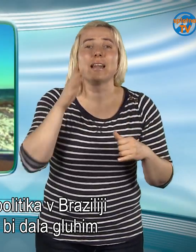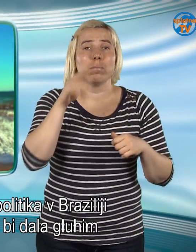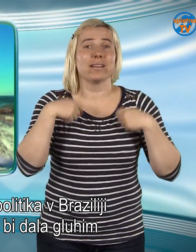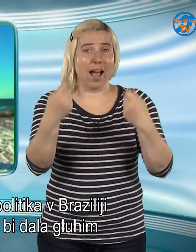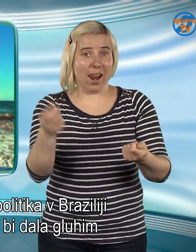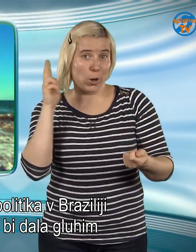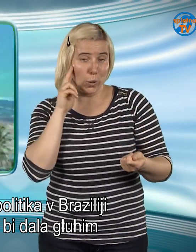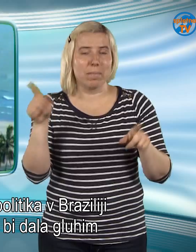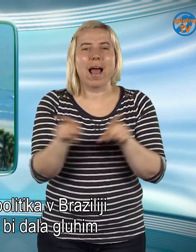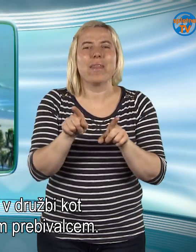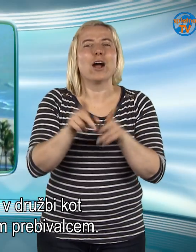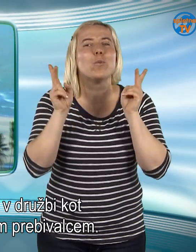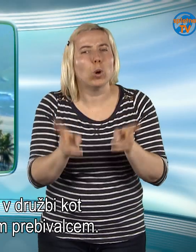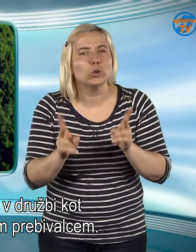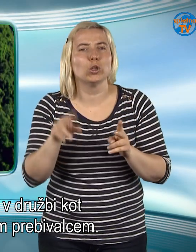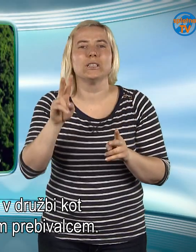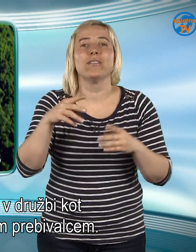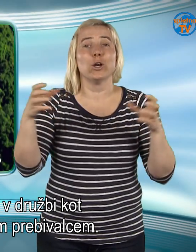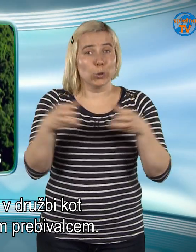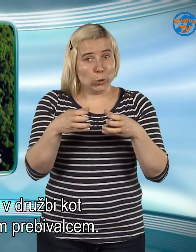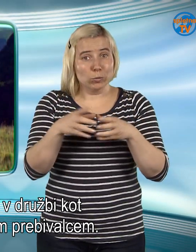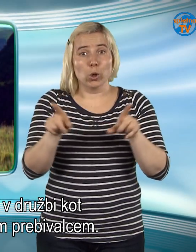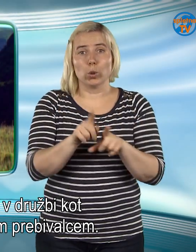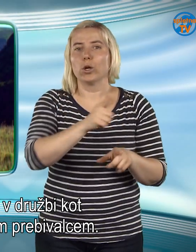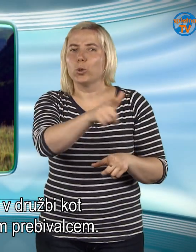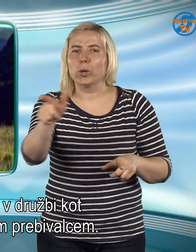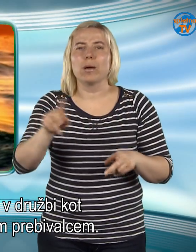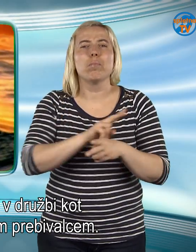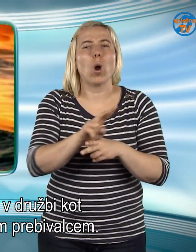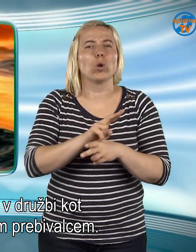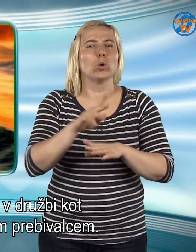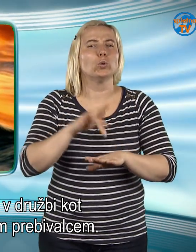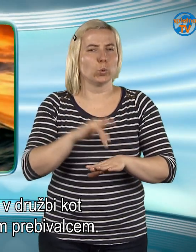dala gluhim enake možnosti v družbi kot drugim polnočutnim prebivalcem.